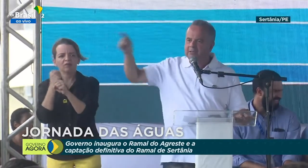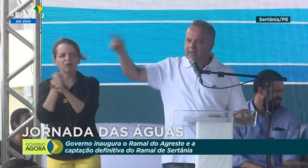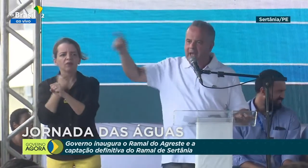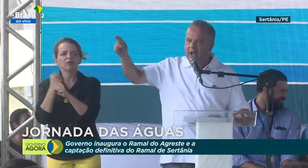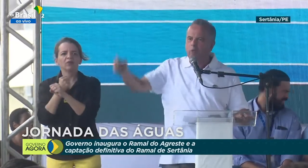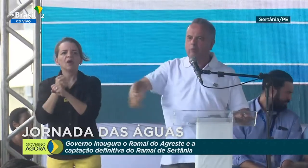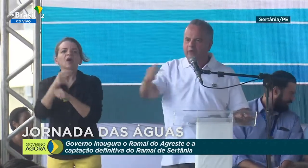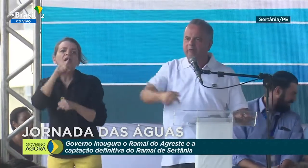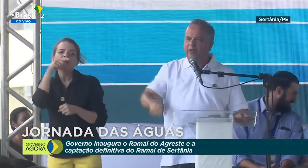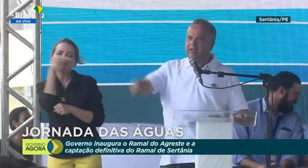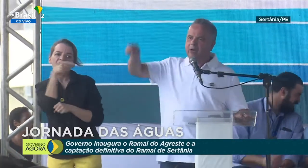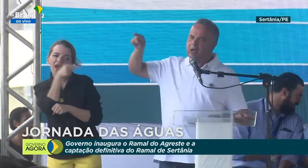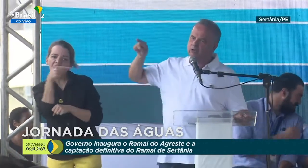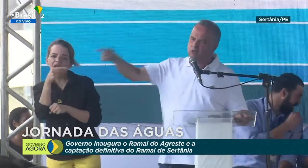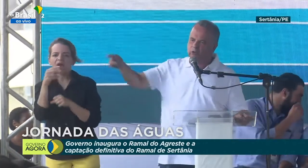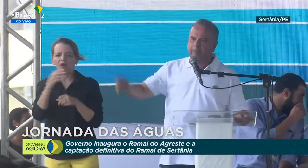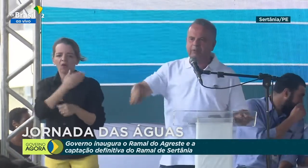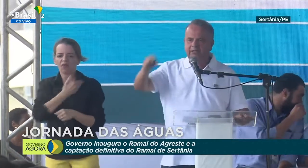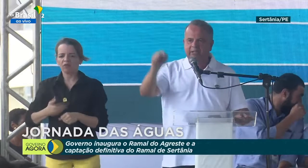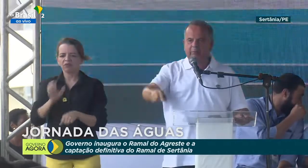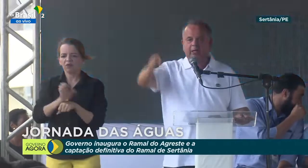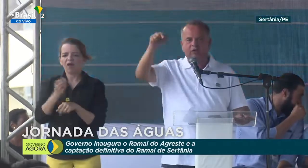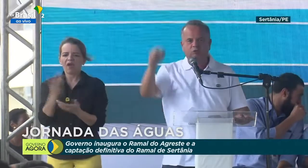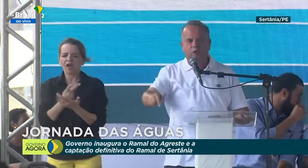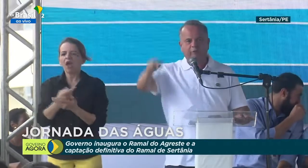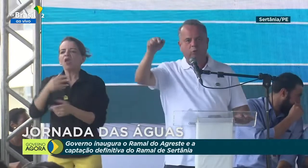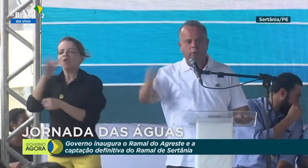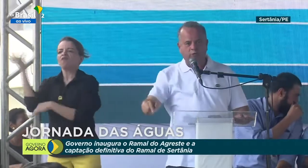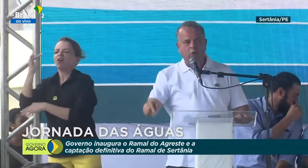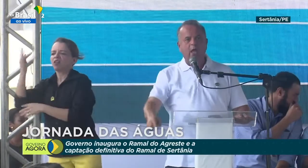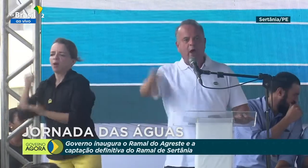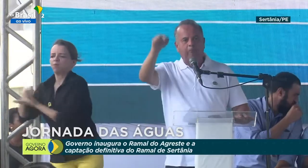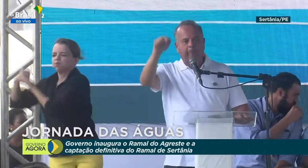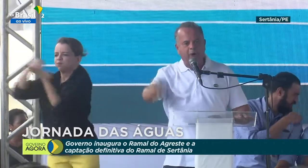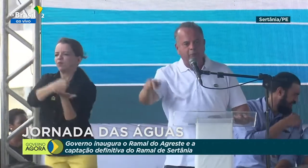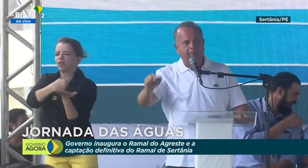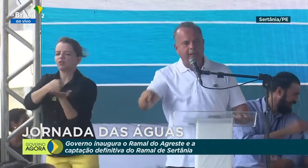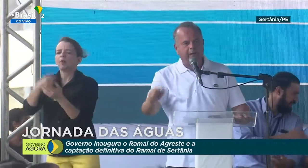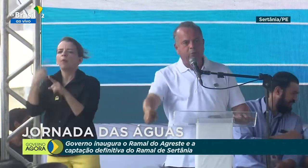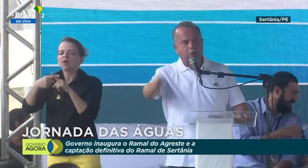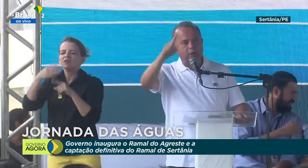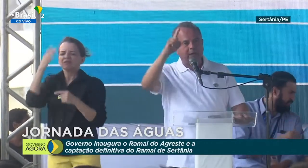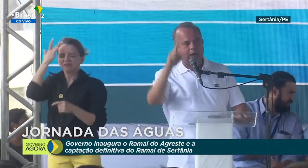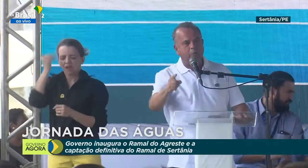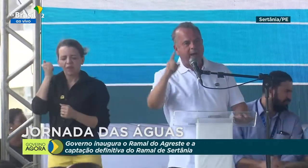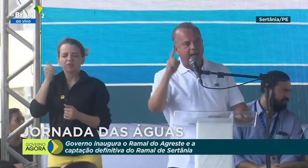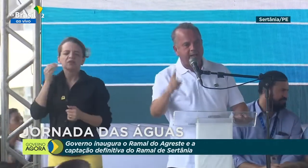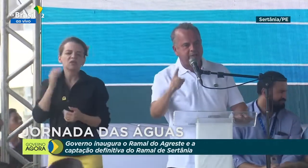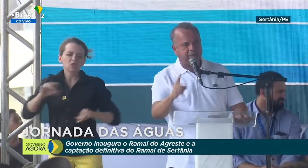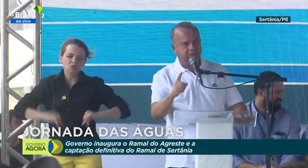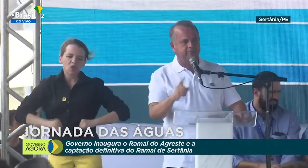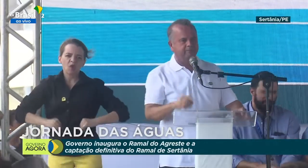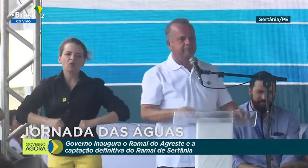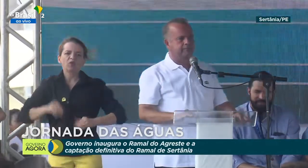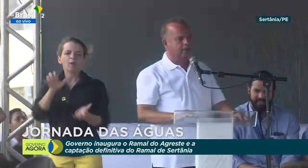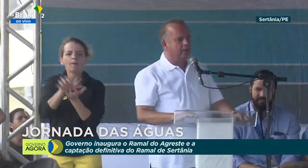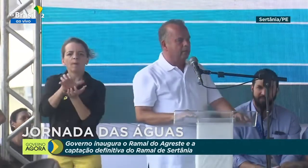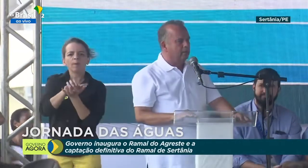quando eles erram, o governo federal ajuda, porque sabe que quem sofre com isso é o povo de Pernambuco, que não merece.